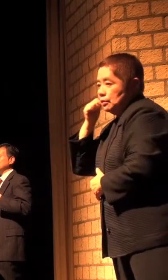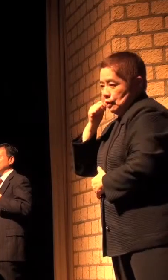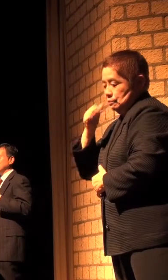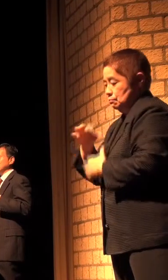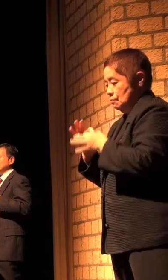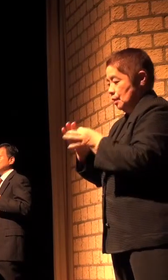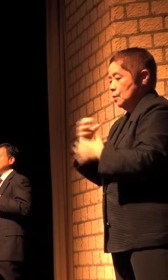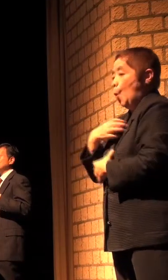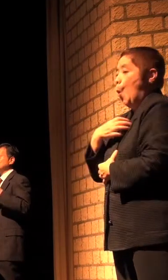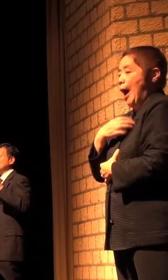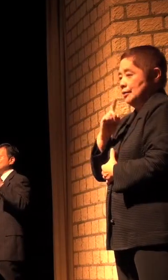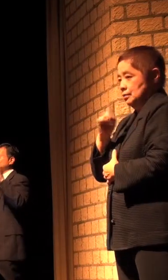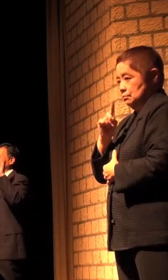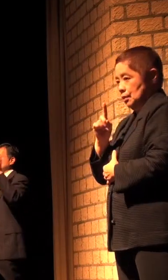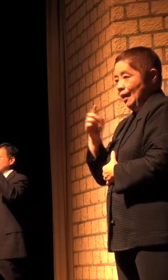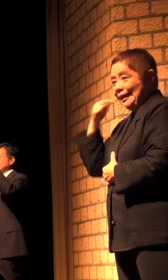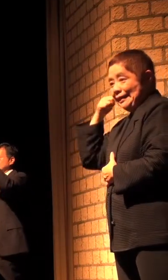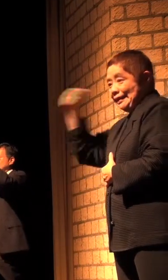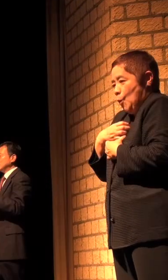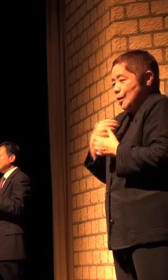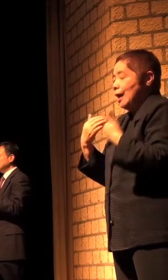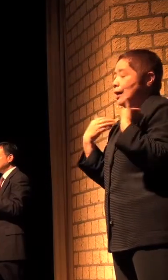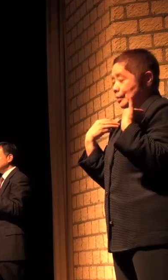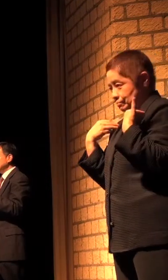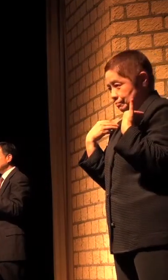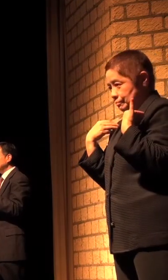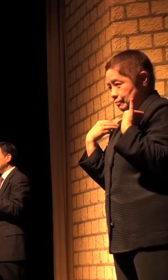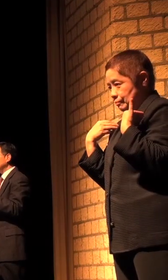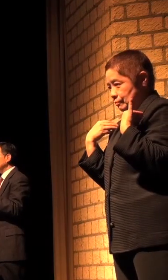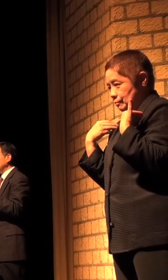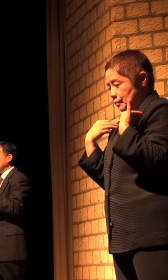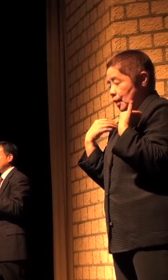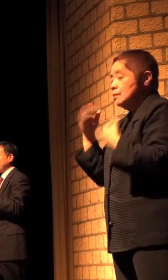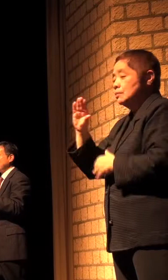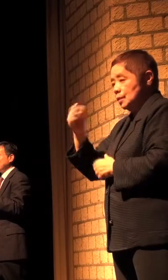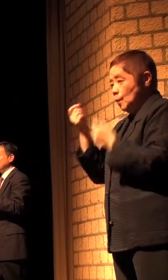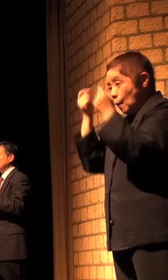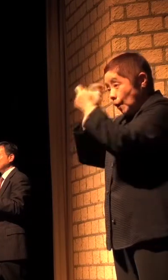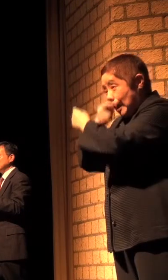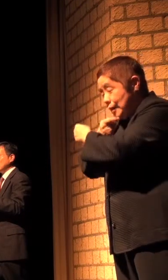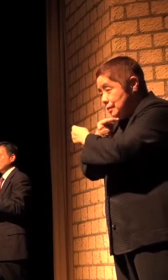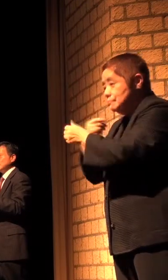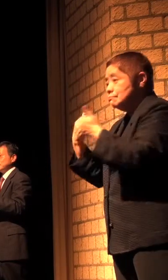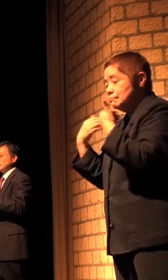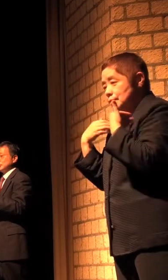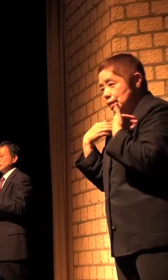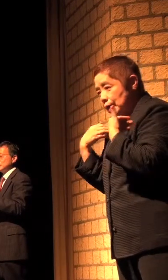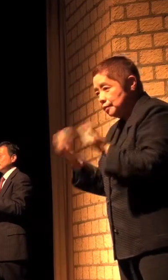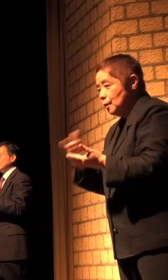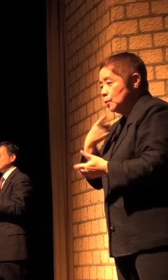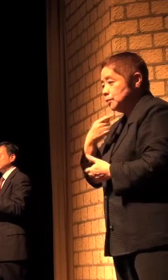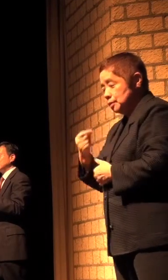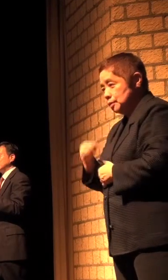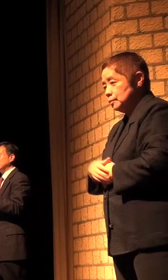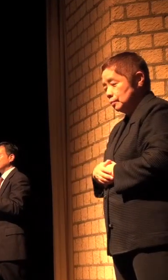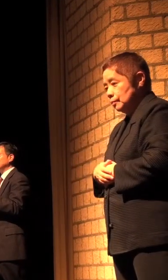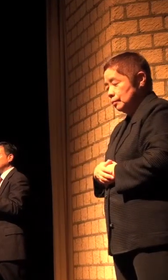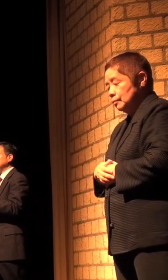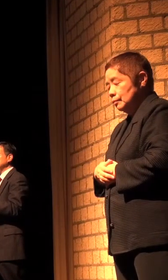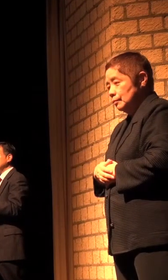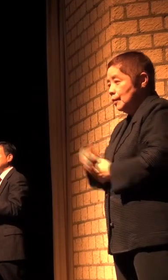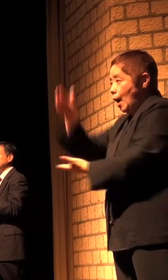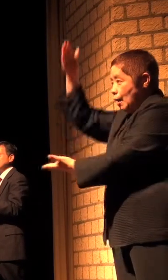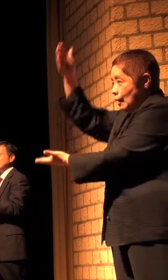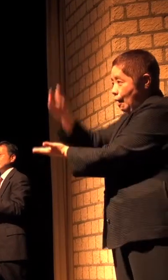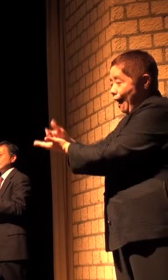いっていうんで1ヶ月外に出なかったってですね。誤解しないでいただきたいのは、そうは言っても超高層マンションは